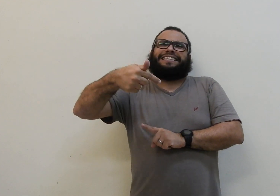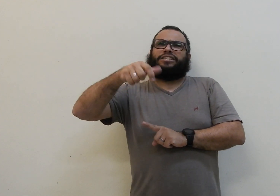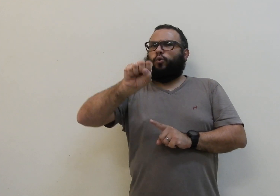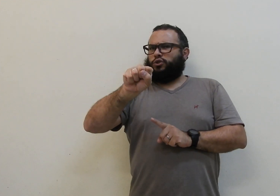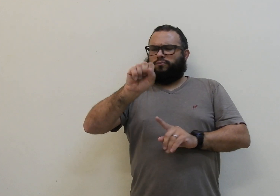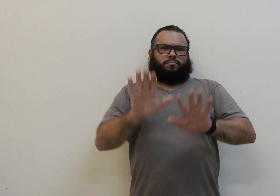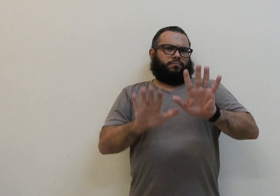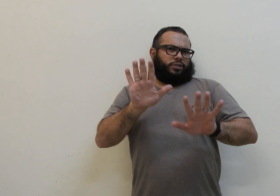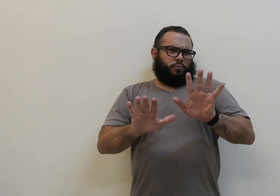unindo, né,